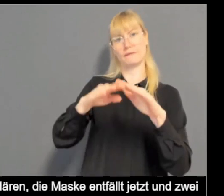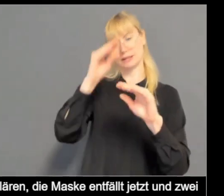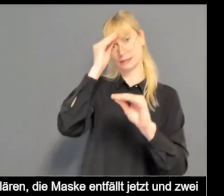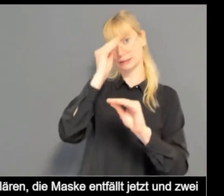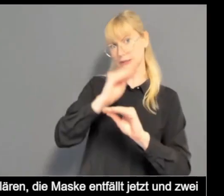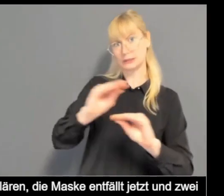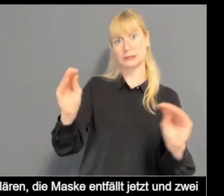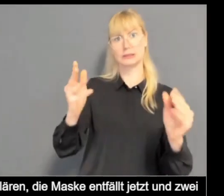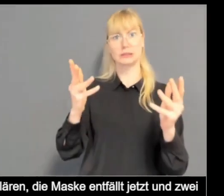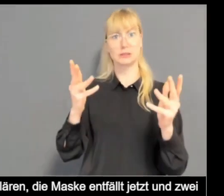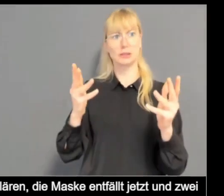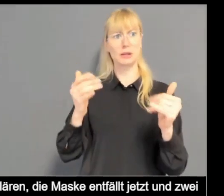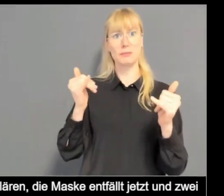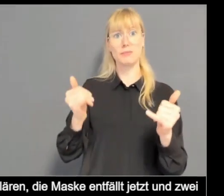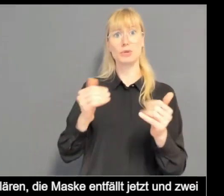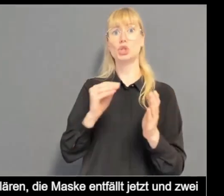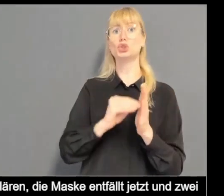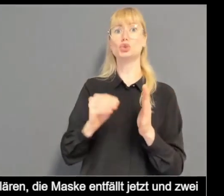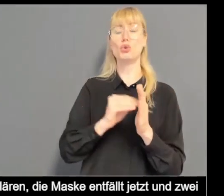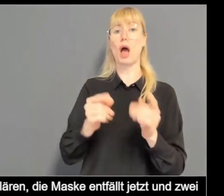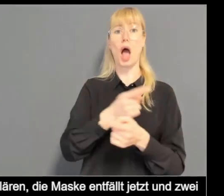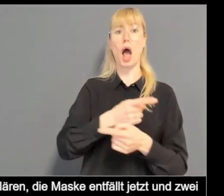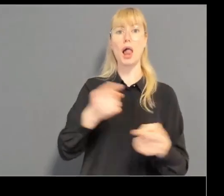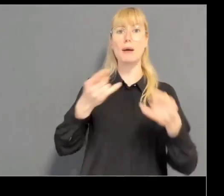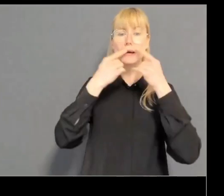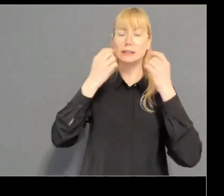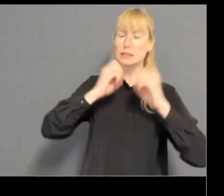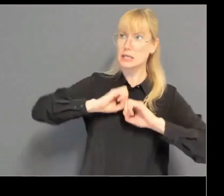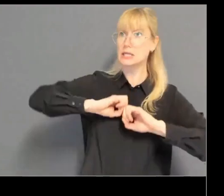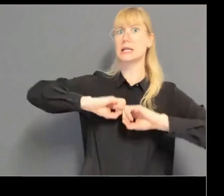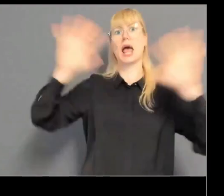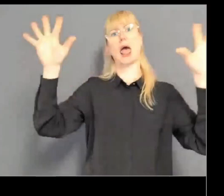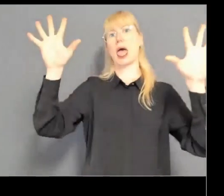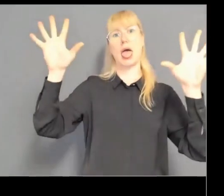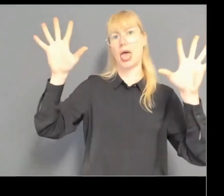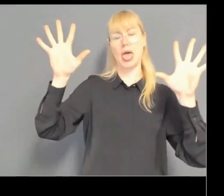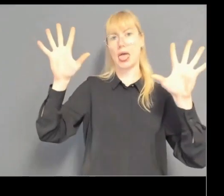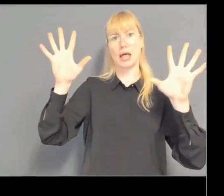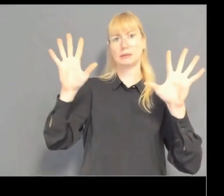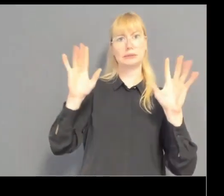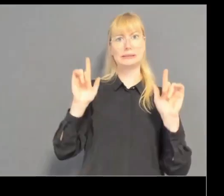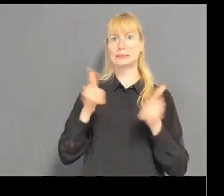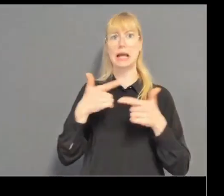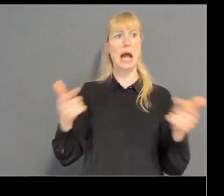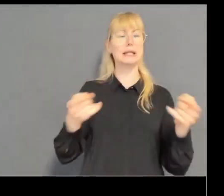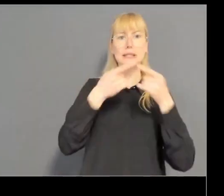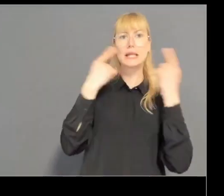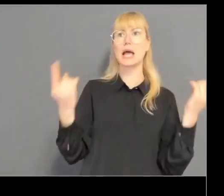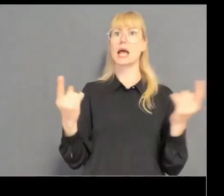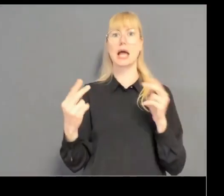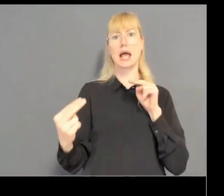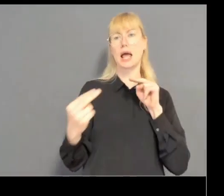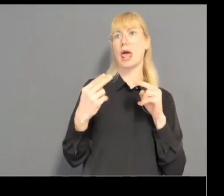4. Das würde dann bedeuten, mit einem Schlag Masken weg, und zwar nicht nur im Unterricht am Platz oder